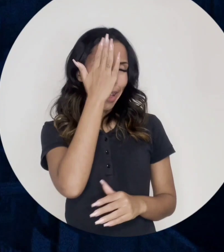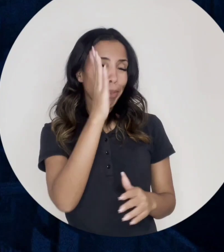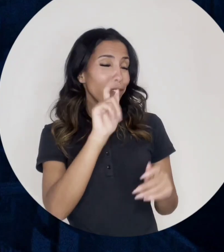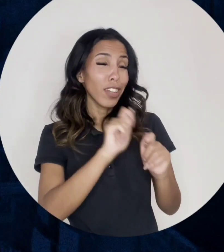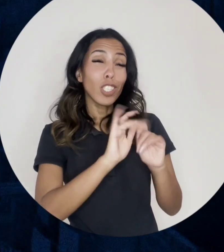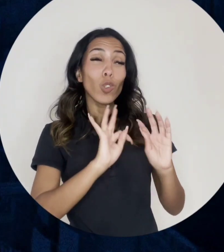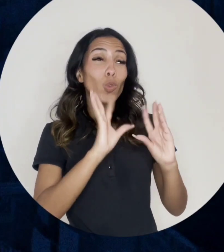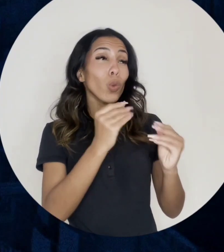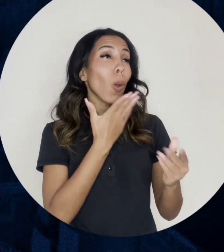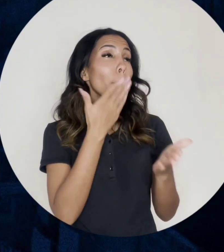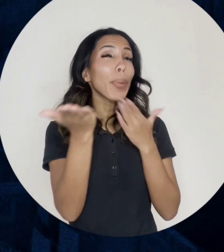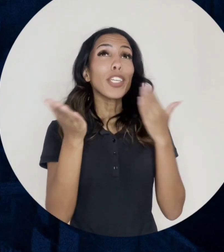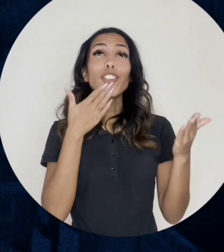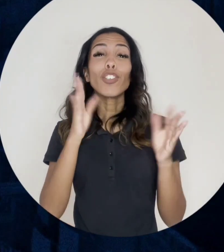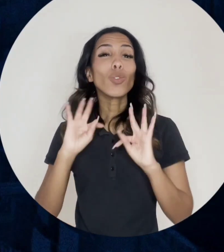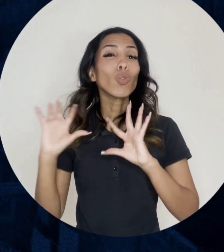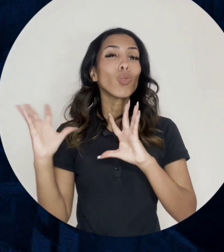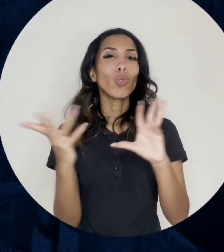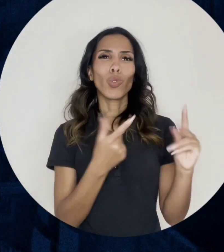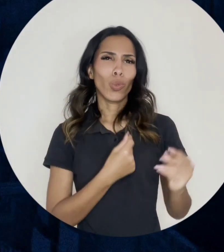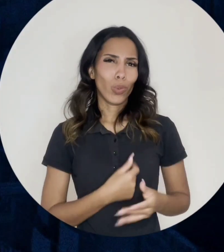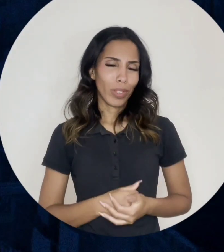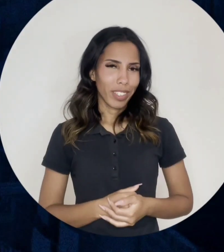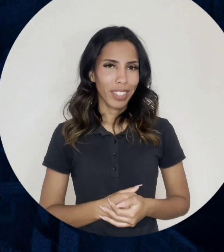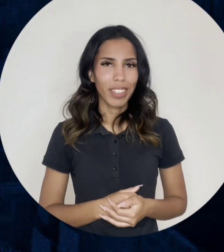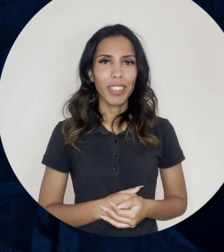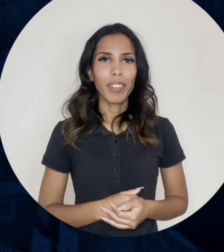rua também. Aí a gente fez.